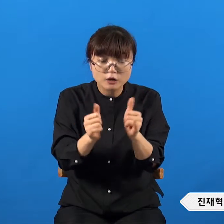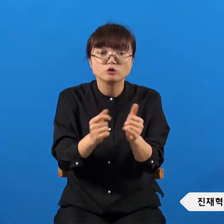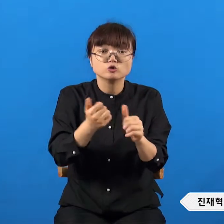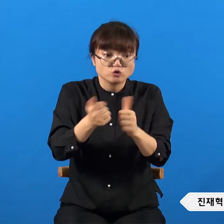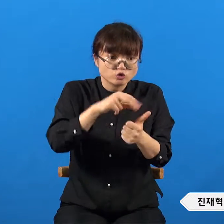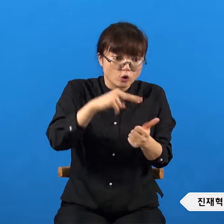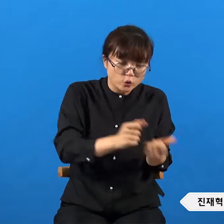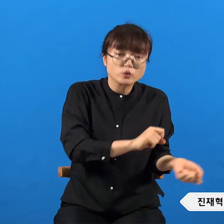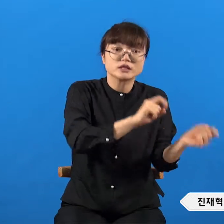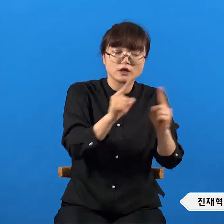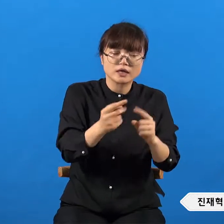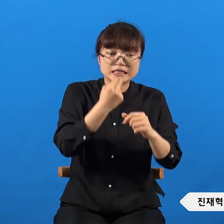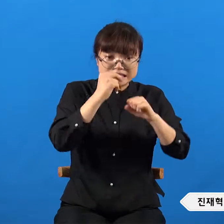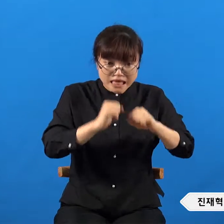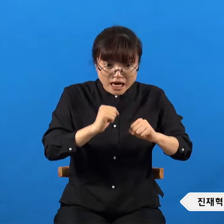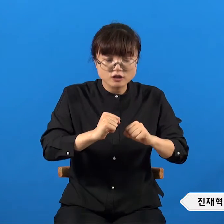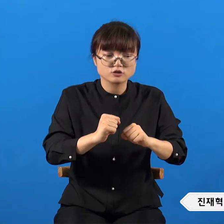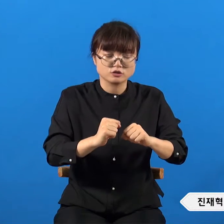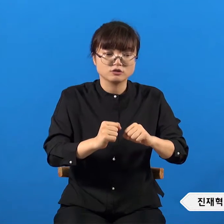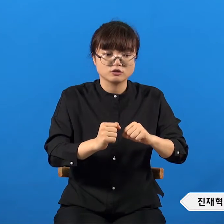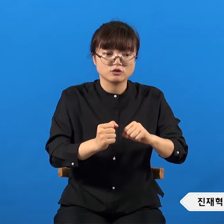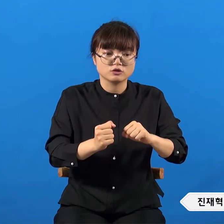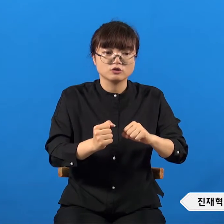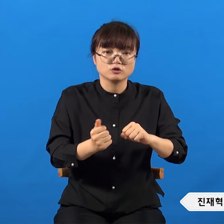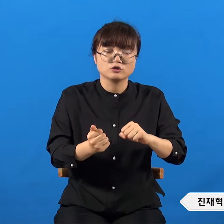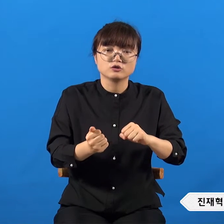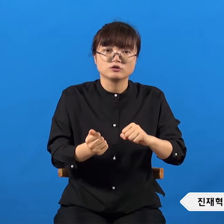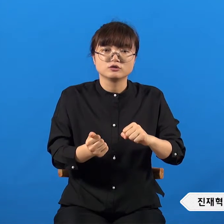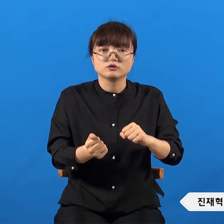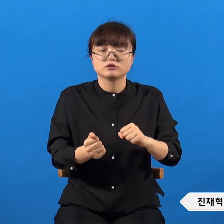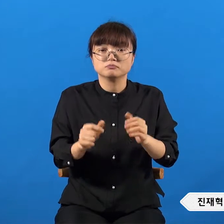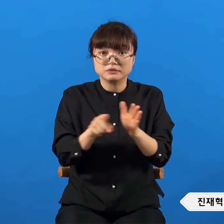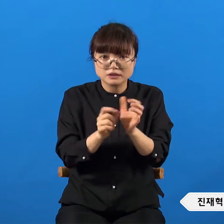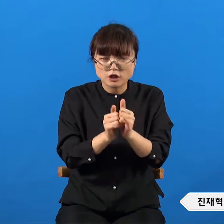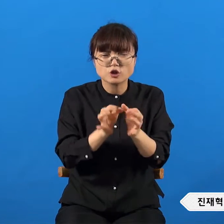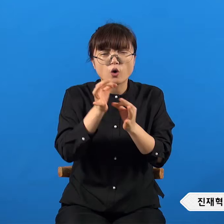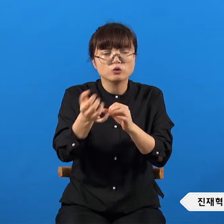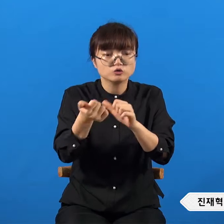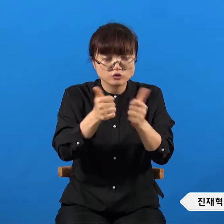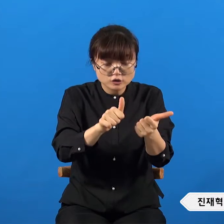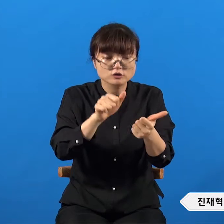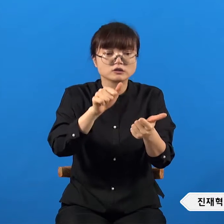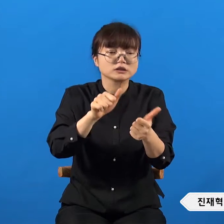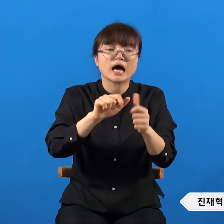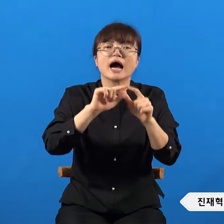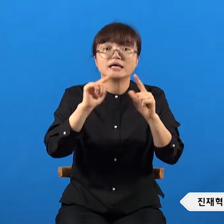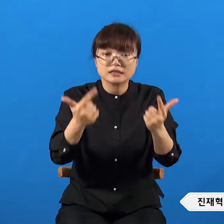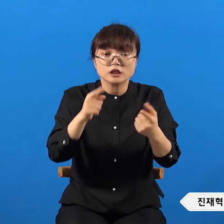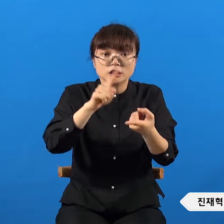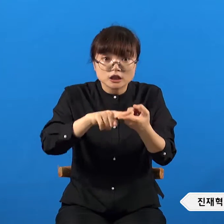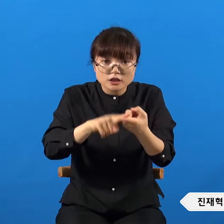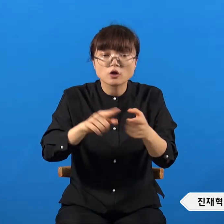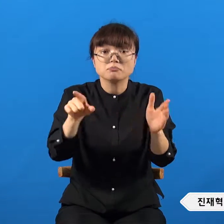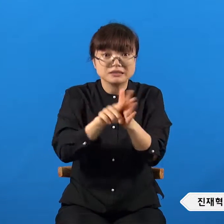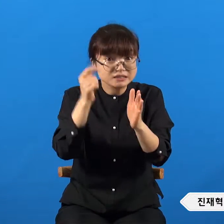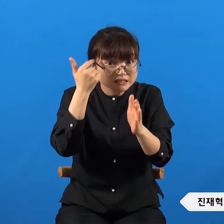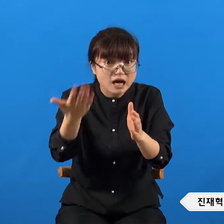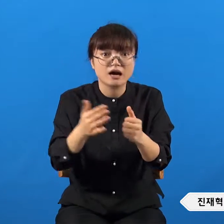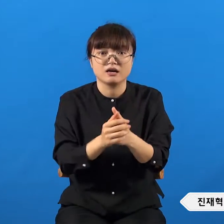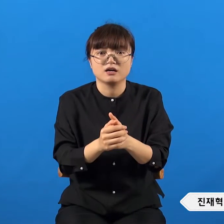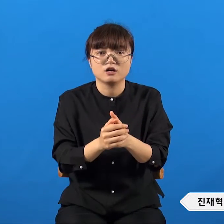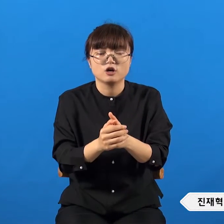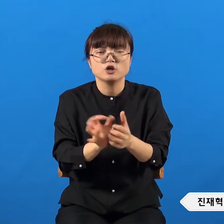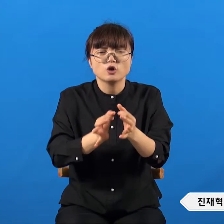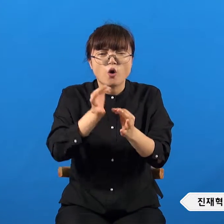죽어도 살겠고 무릇 살아서 믿는 자는 영원히 죽지 아니하리니 이것을 너희가 믿느냐. 영원한